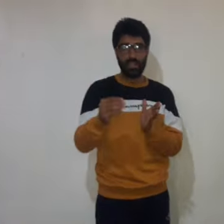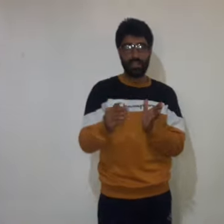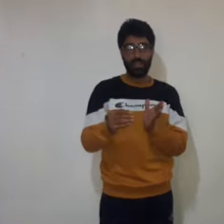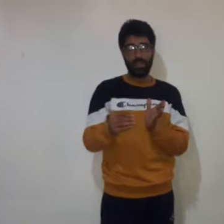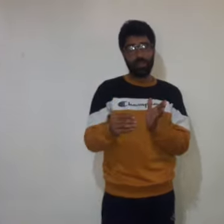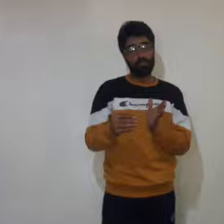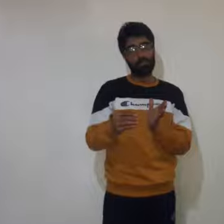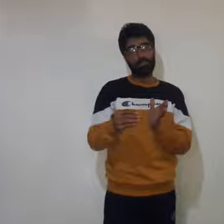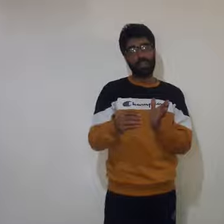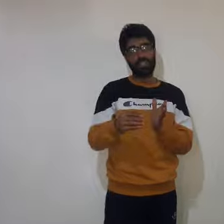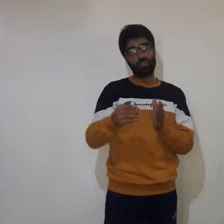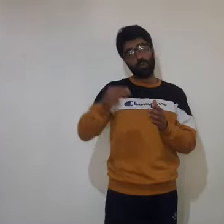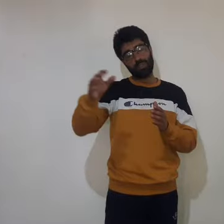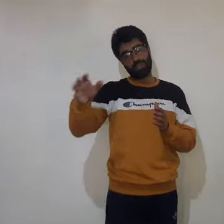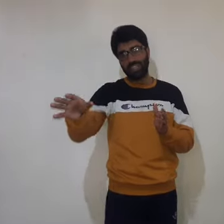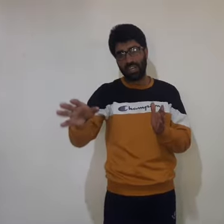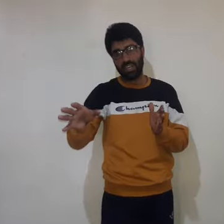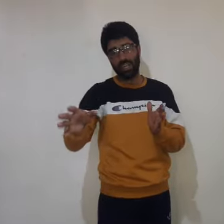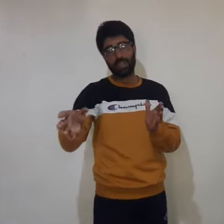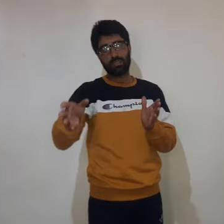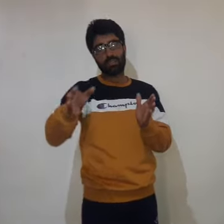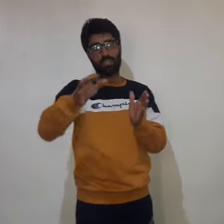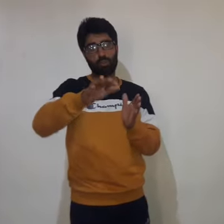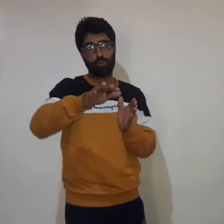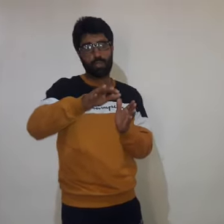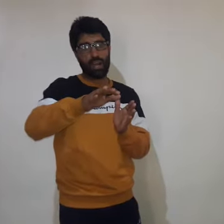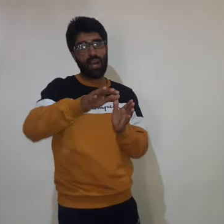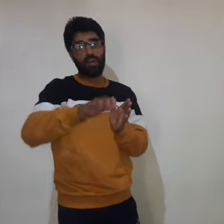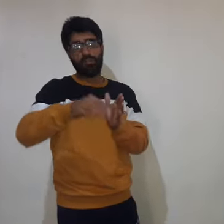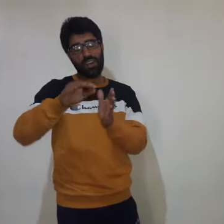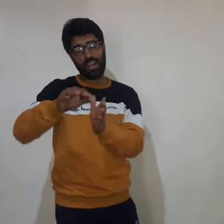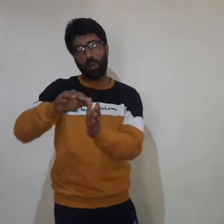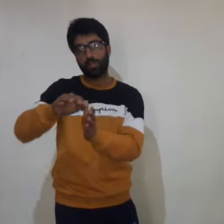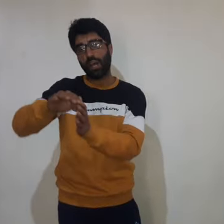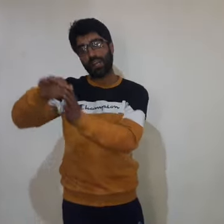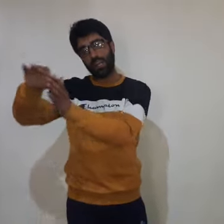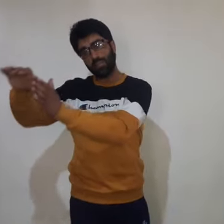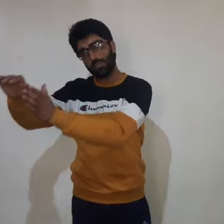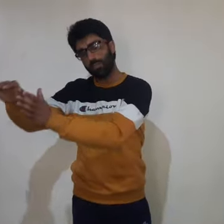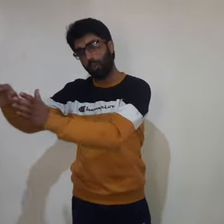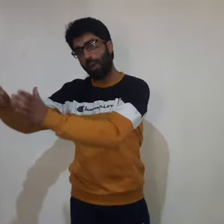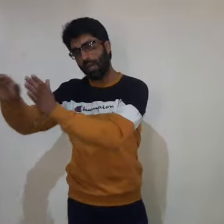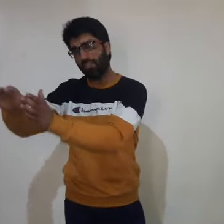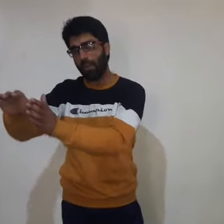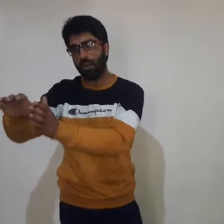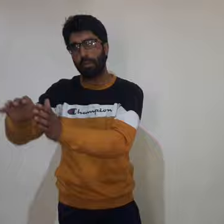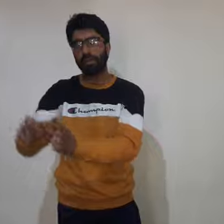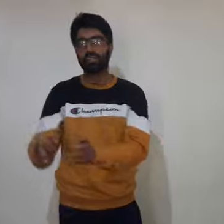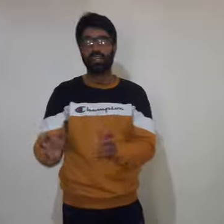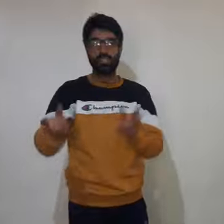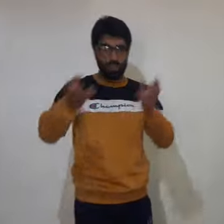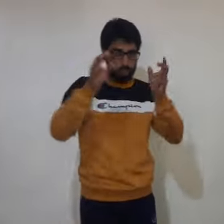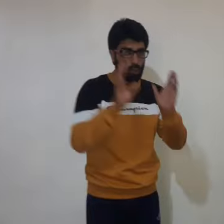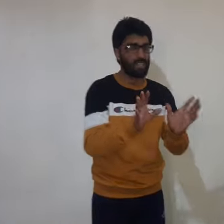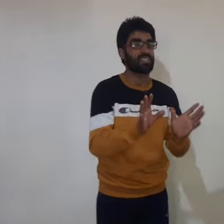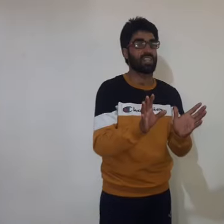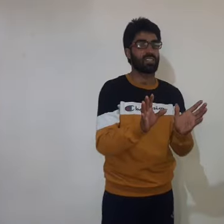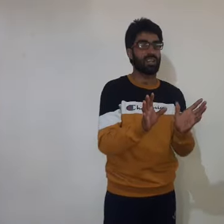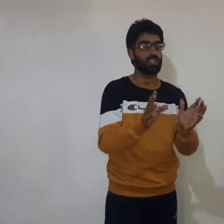कोविड-19 पेशेंट जो टच करके इन चीजों को गया, फिर क्या होता है, ये जो बाकी फैमिली मेंबर्स है जब वो टच करते हैं इन